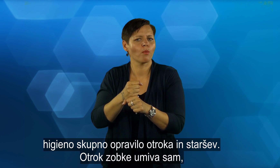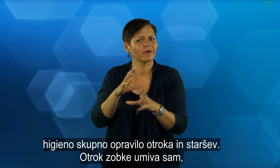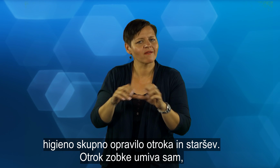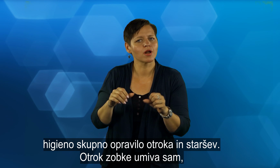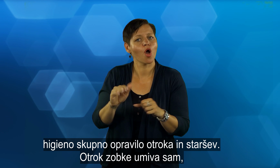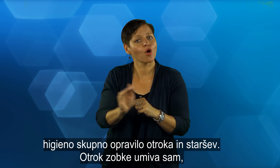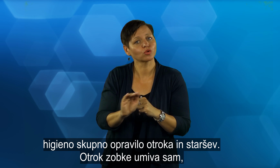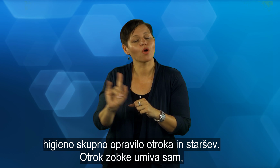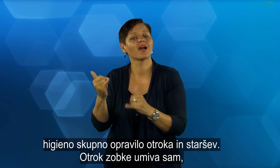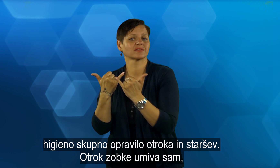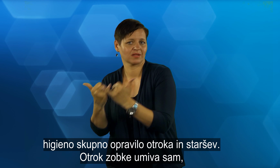in staršev.